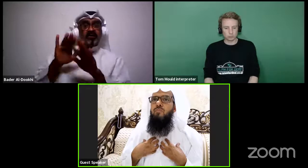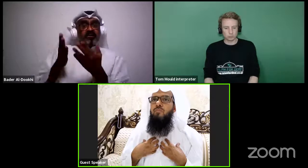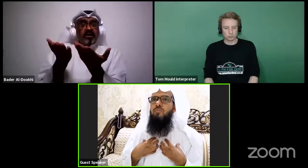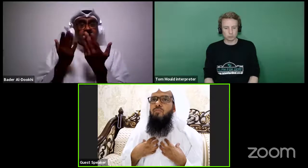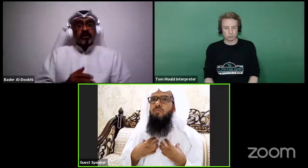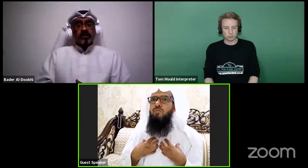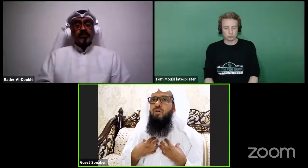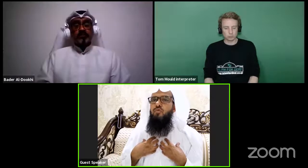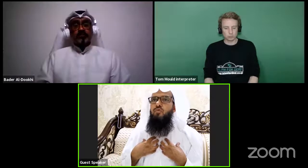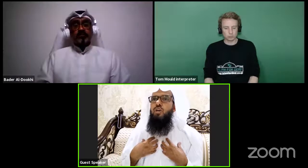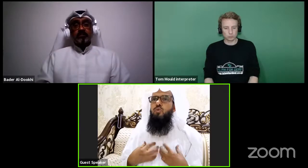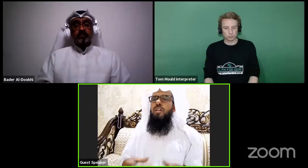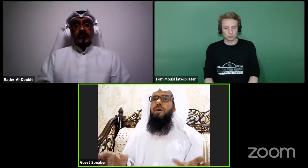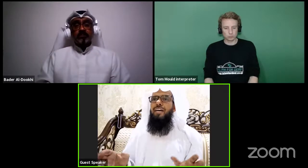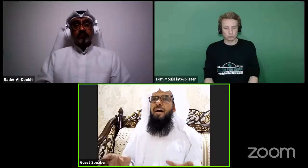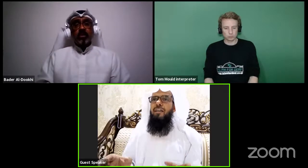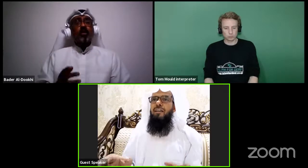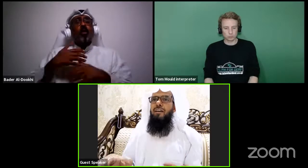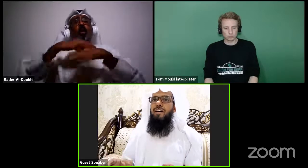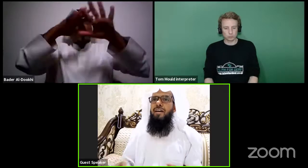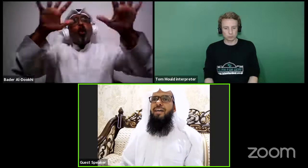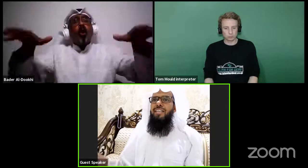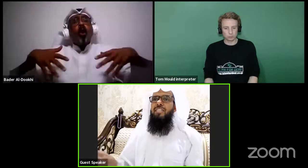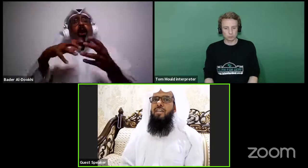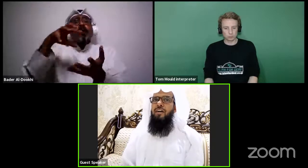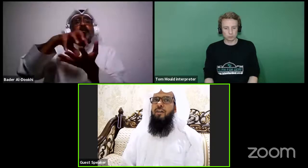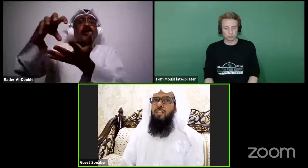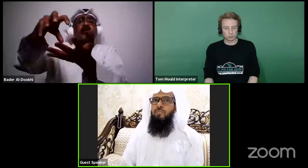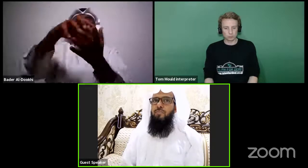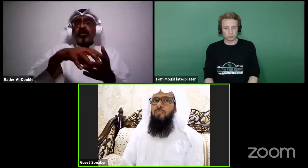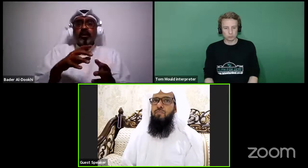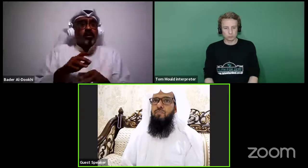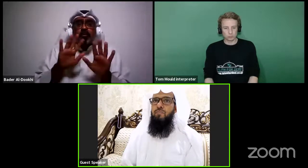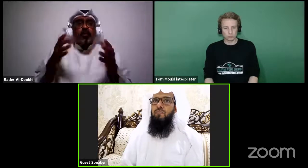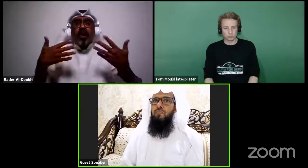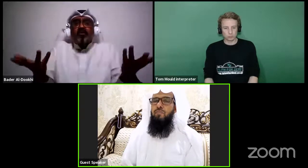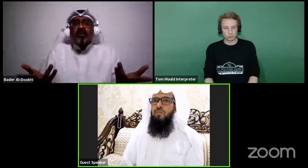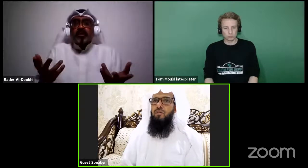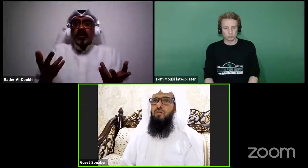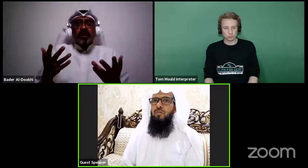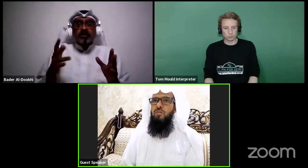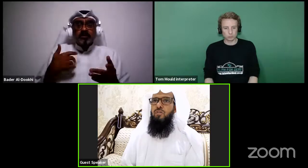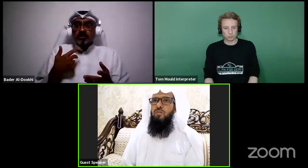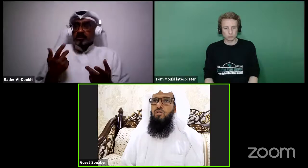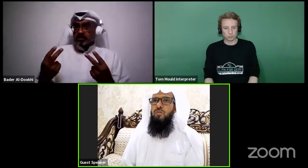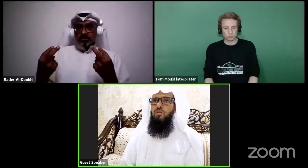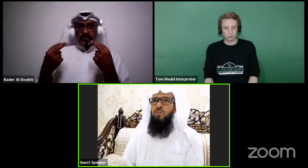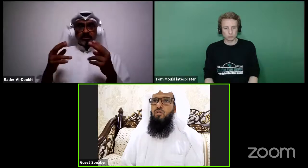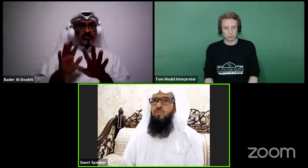مراقبه في كل مكان، لا يحتاج إلى رقيب.